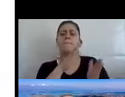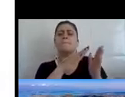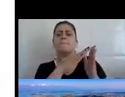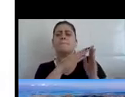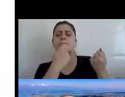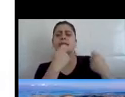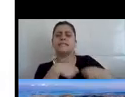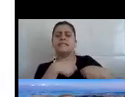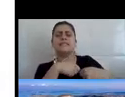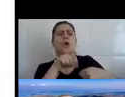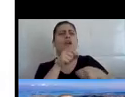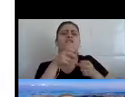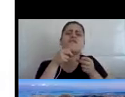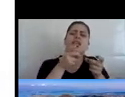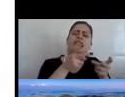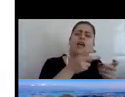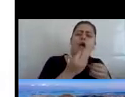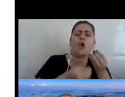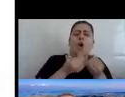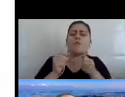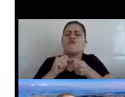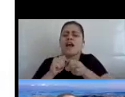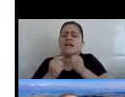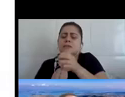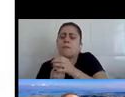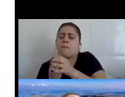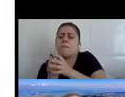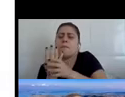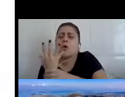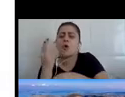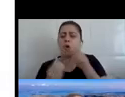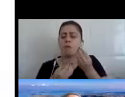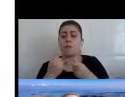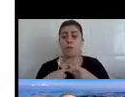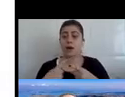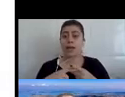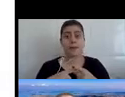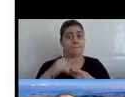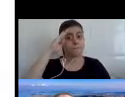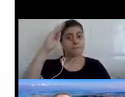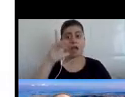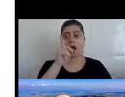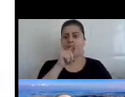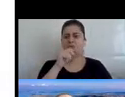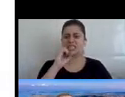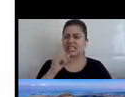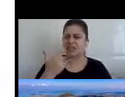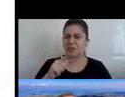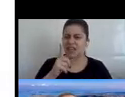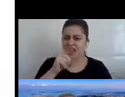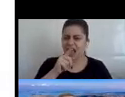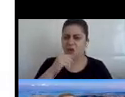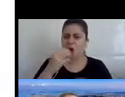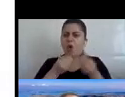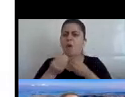os ativos, a produção, e a questão da água, ou seja, sem água a gente não produz alimento. Então, a segurança hídrica e todo